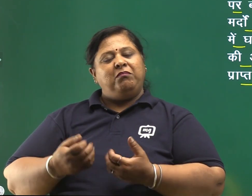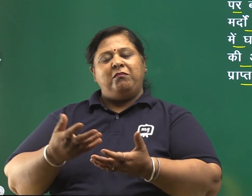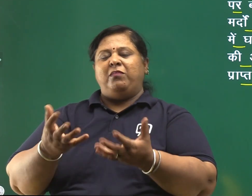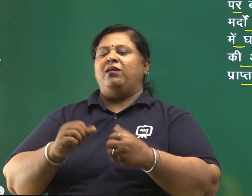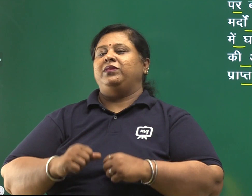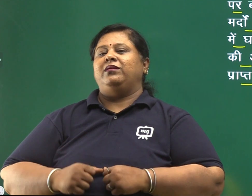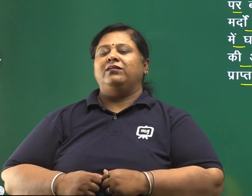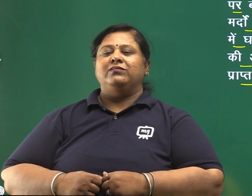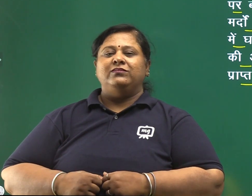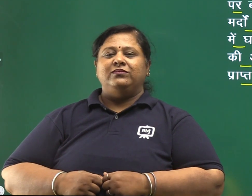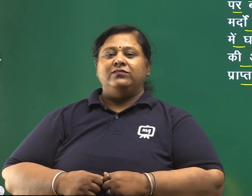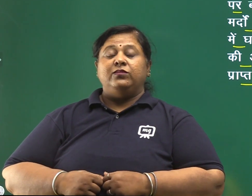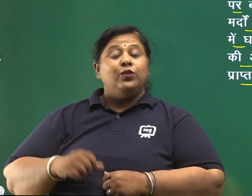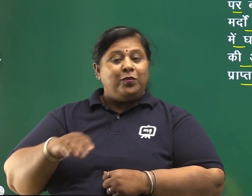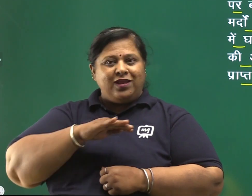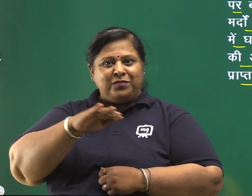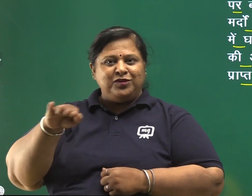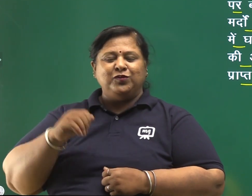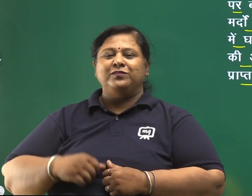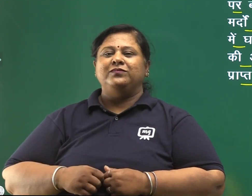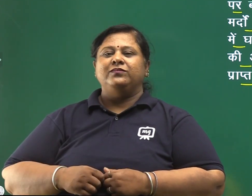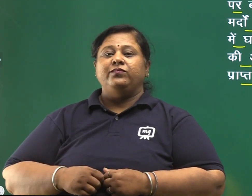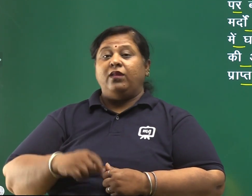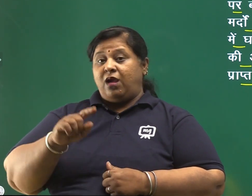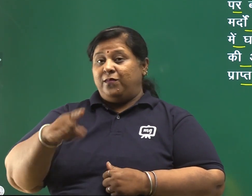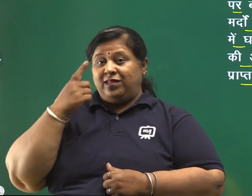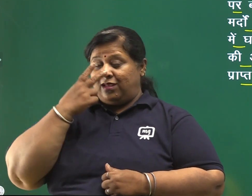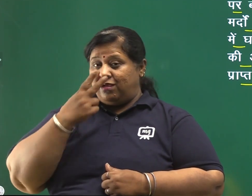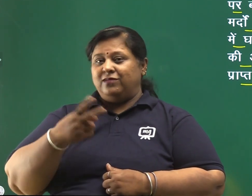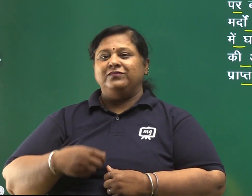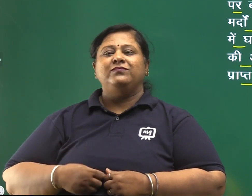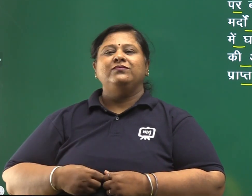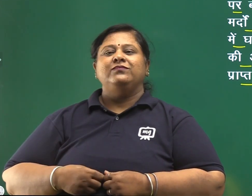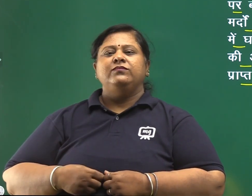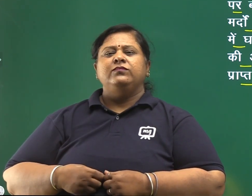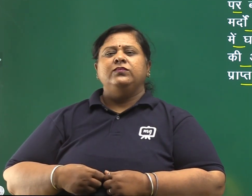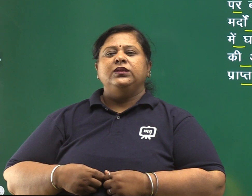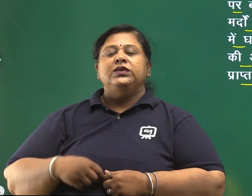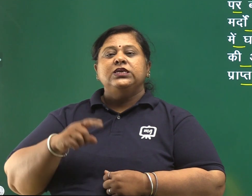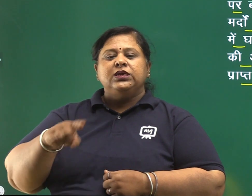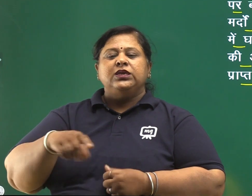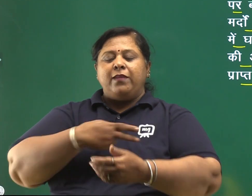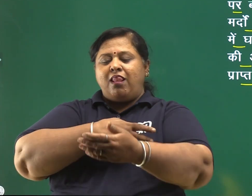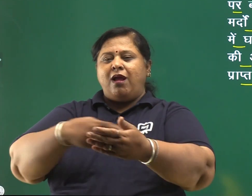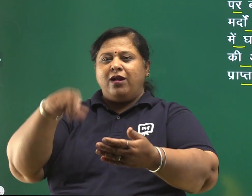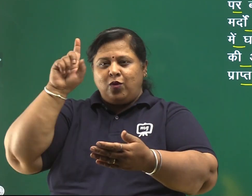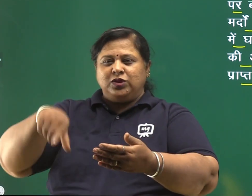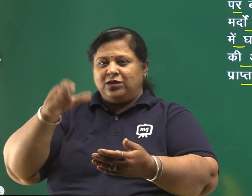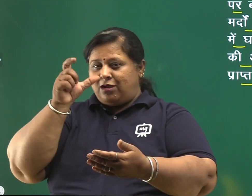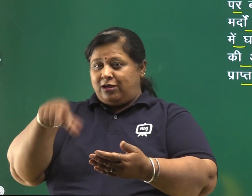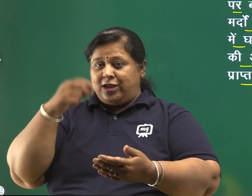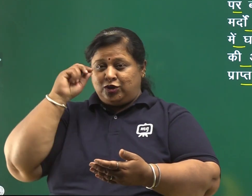प्राप्त किया। तो प्यारे बच्चों, हमने देखा कि जब लॉर्ड डलहौजी ने